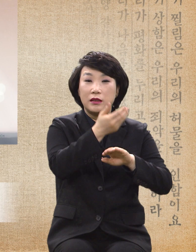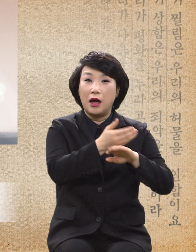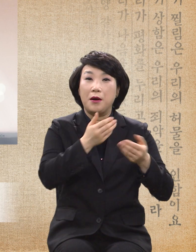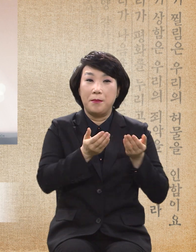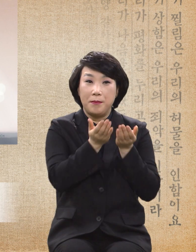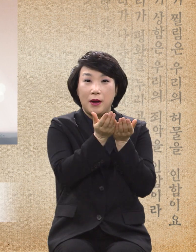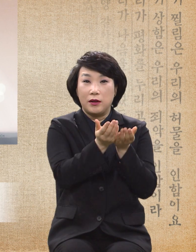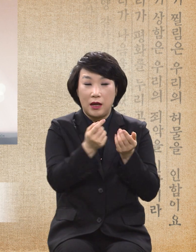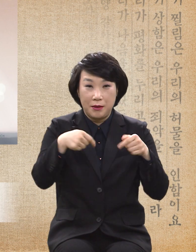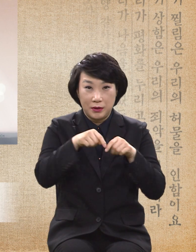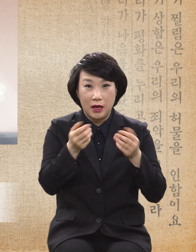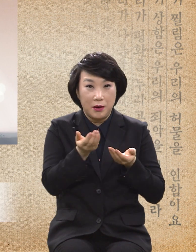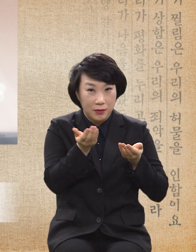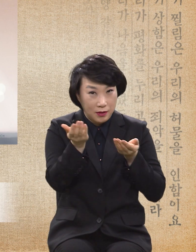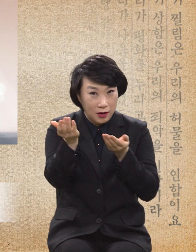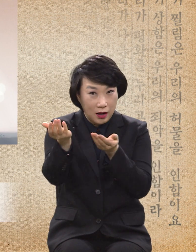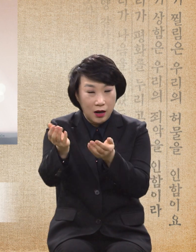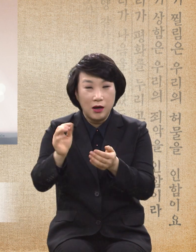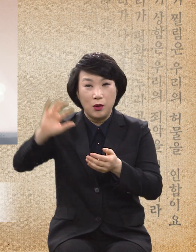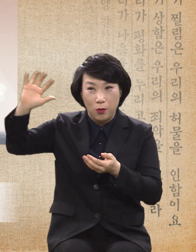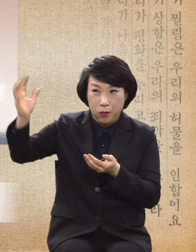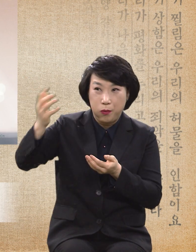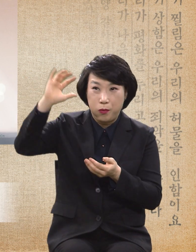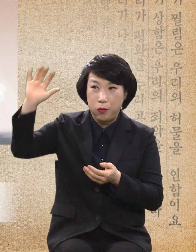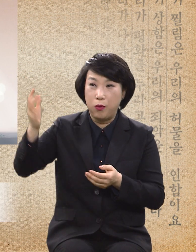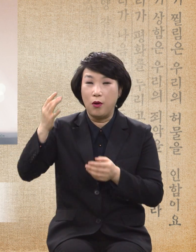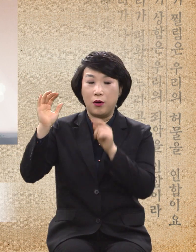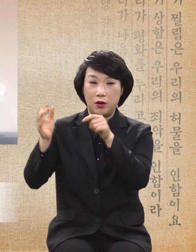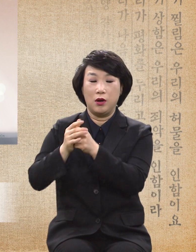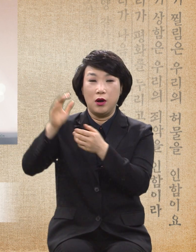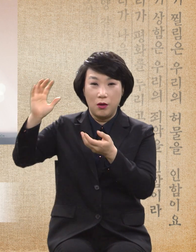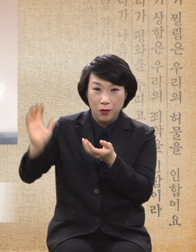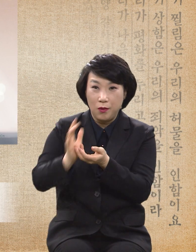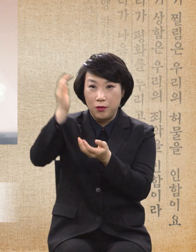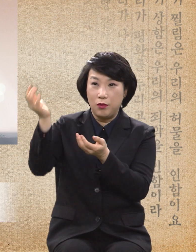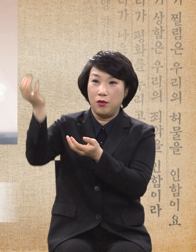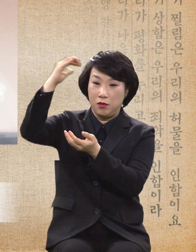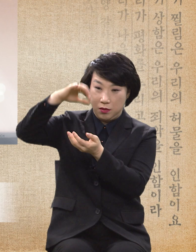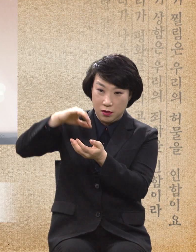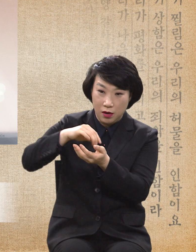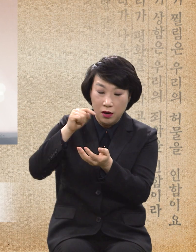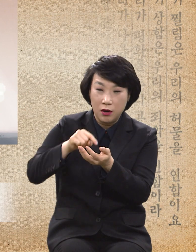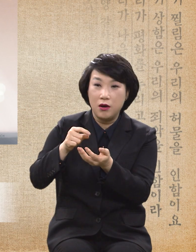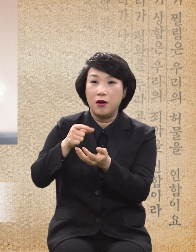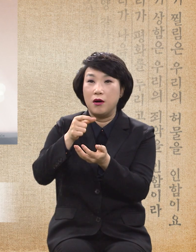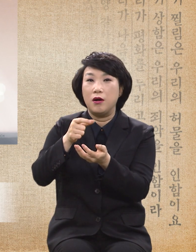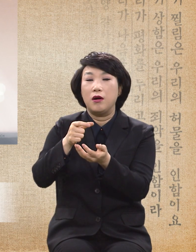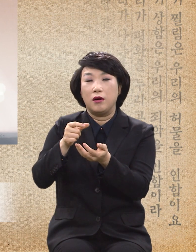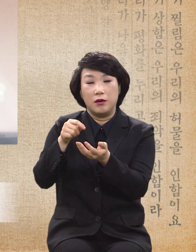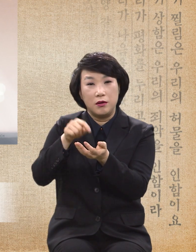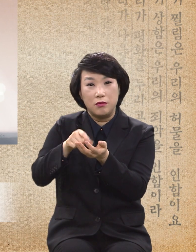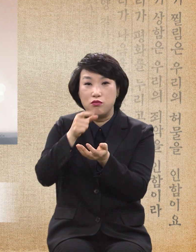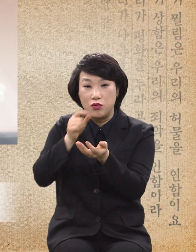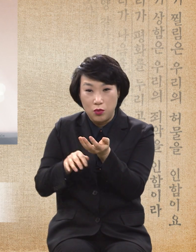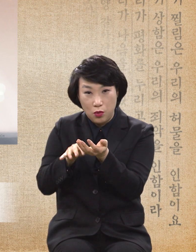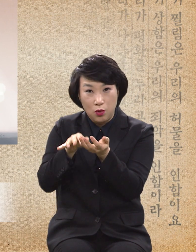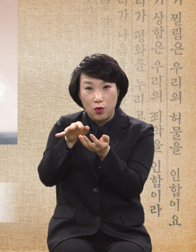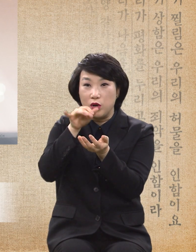함께 하더니 큰 광풍이 일어나며 물결이 부딪혀 배에 들어와 배에 가득하게